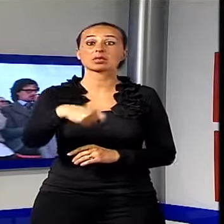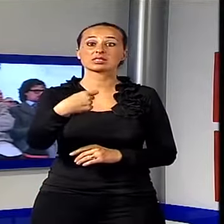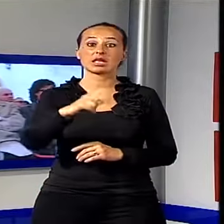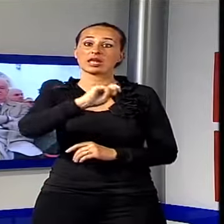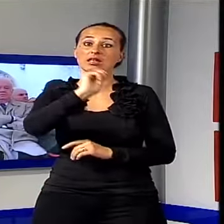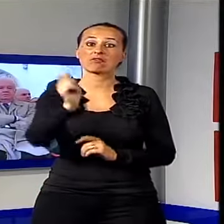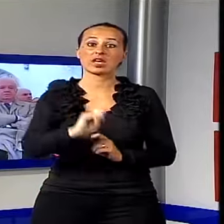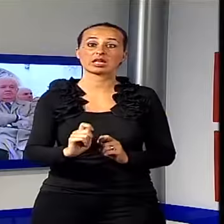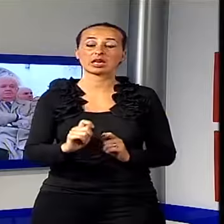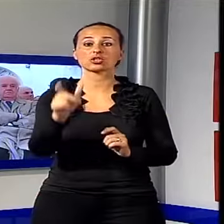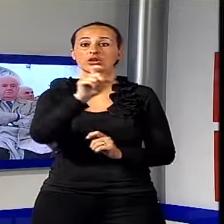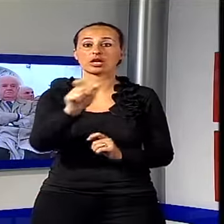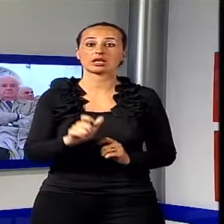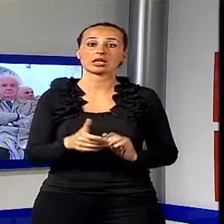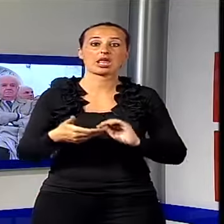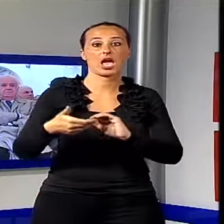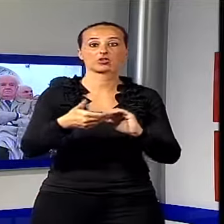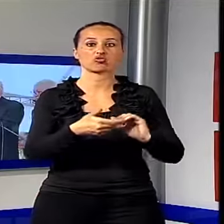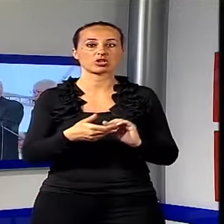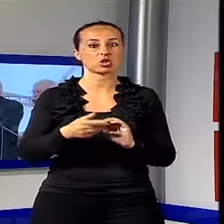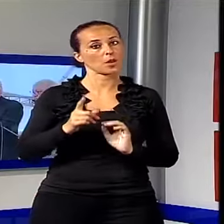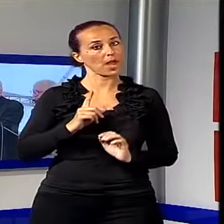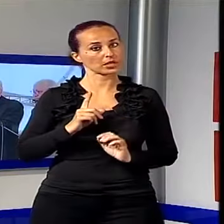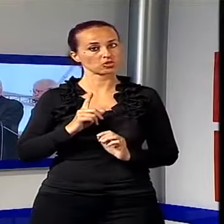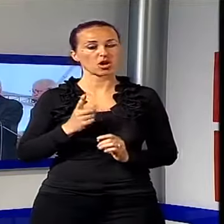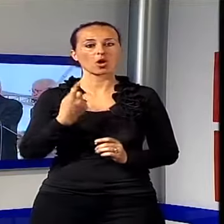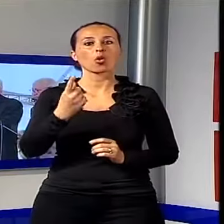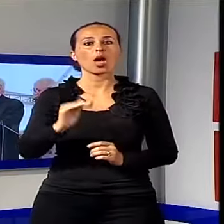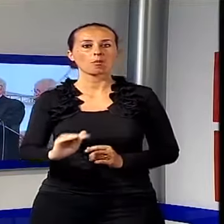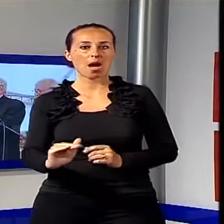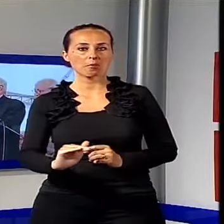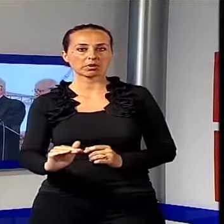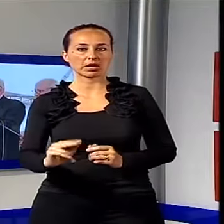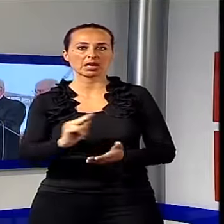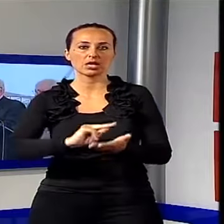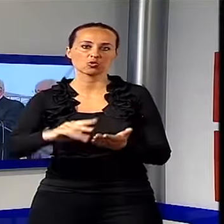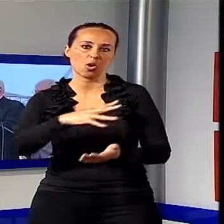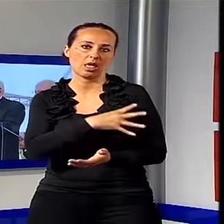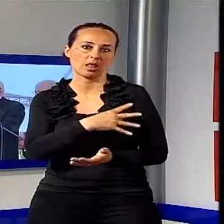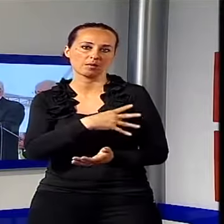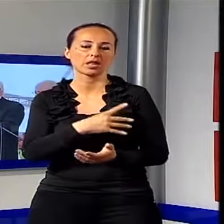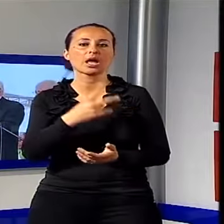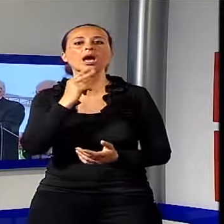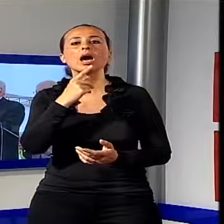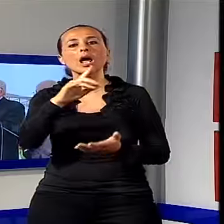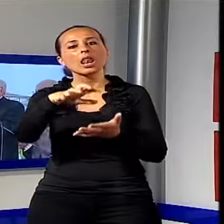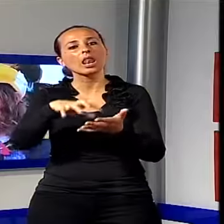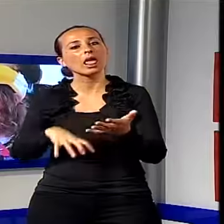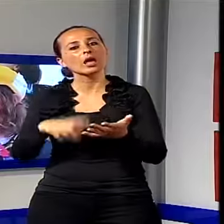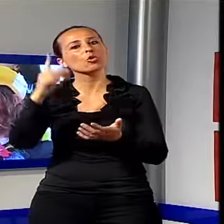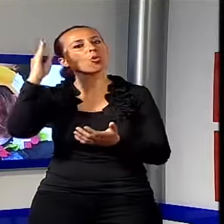Italiana Associazioni Partigiane, una bambina della scuola primaria Lombardo Radice ha letto un pensiero di Piero